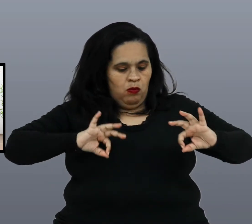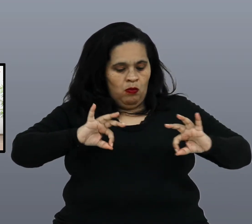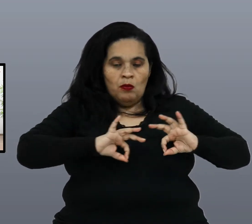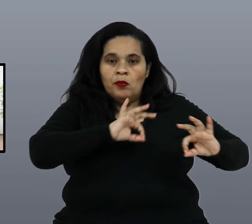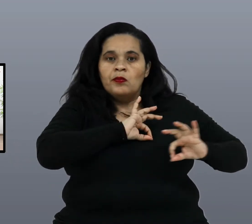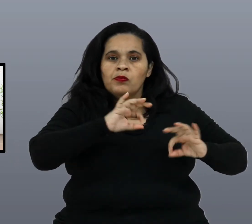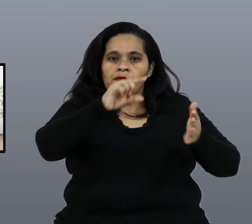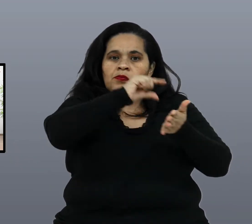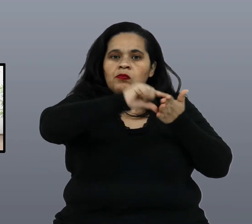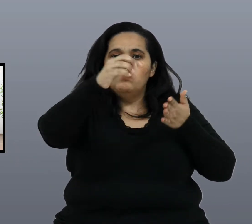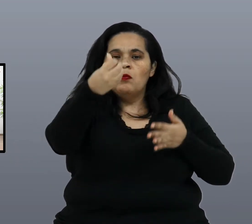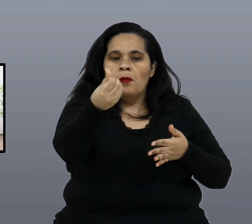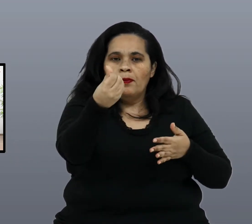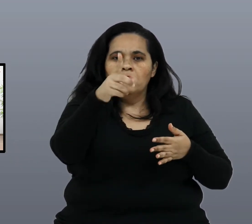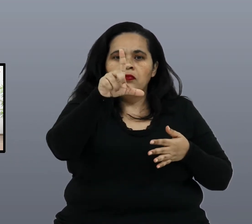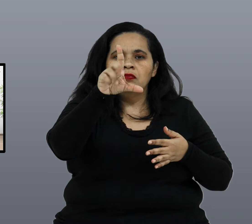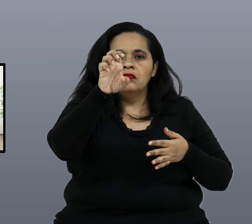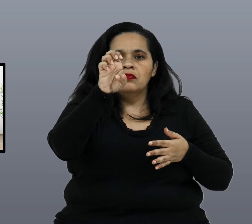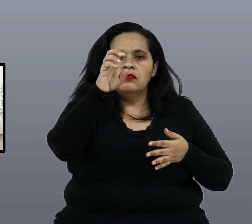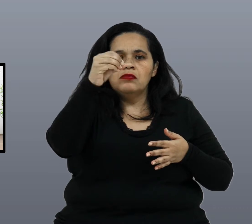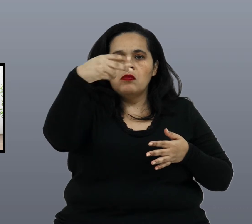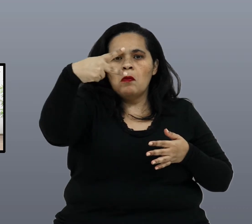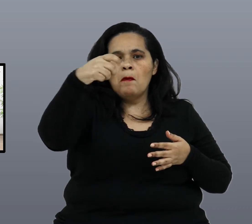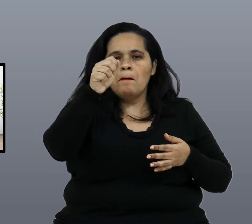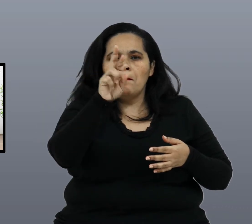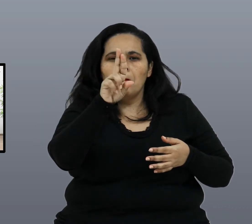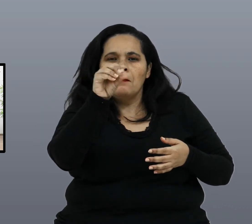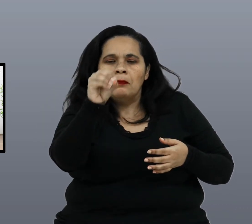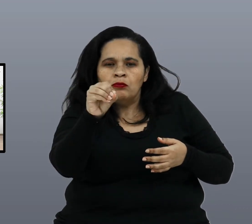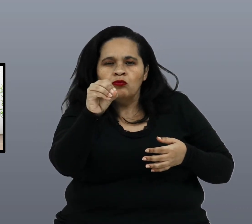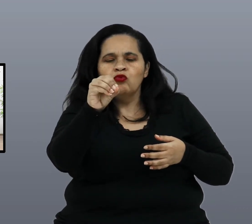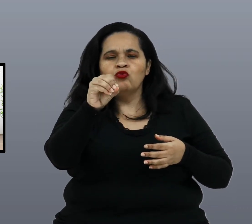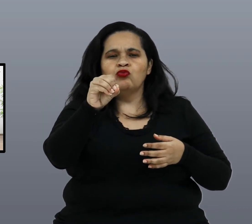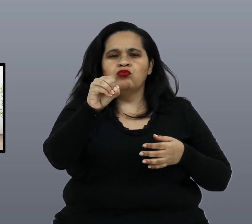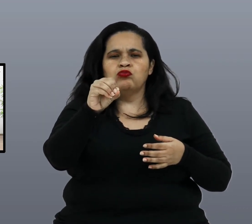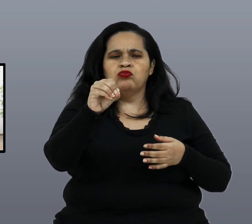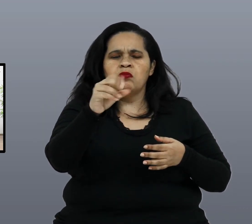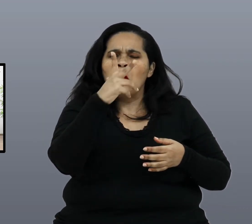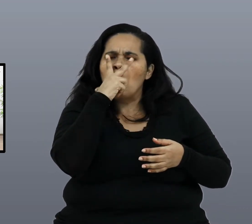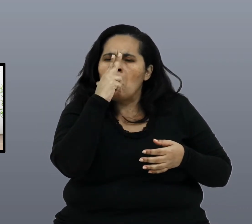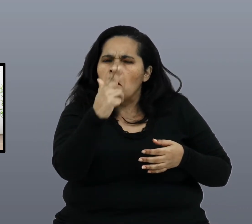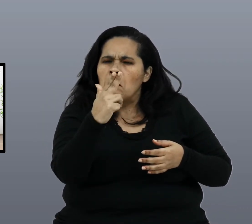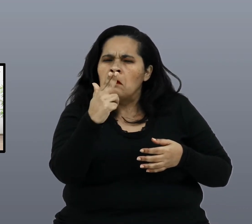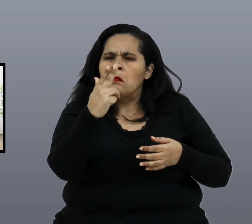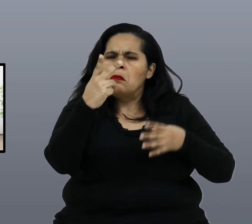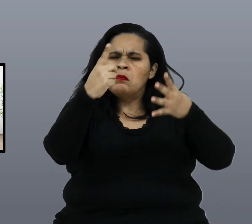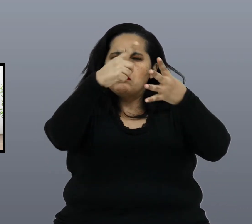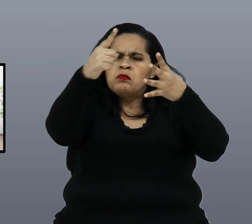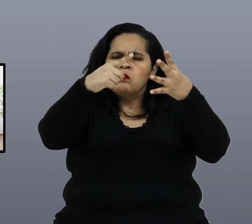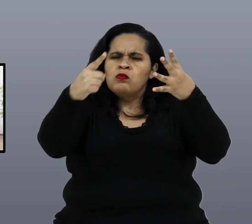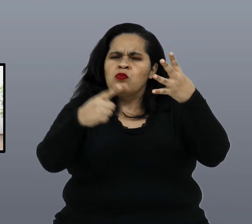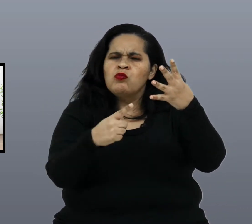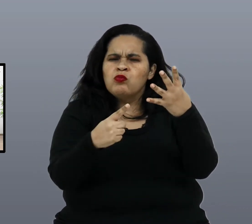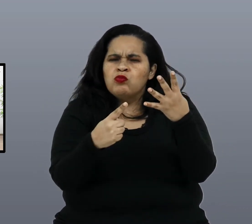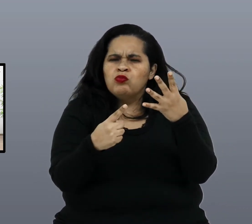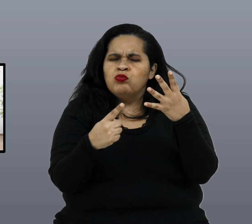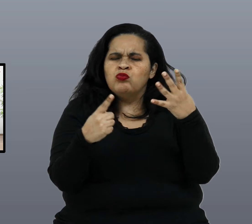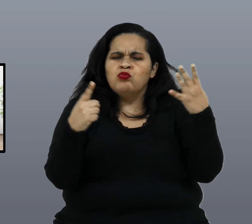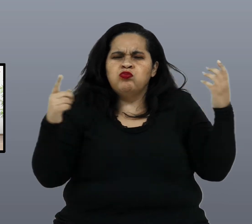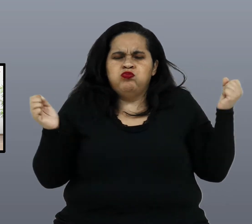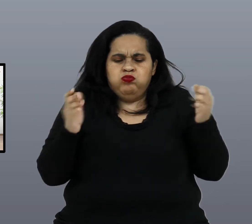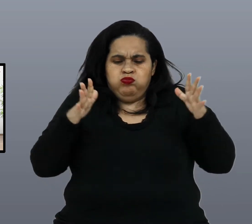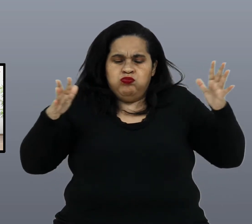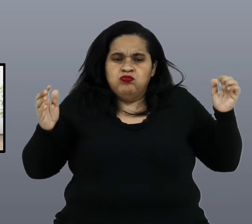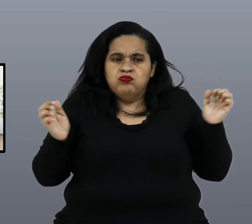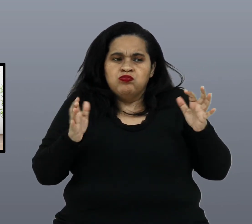no versículo 6 e vê também um outro animal parecido com o leopardo, com 4 asas de ave